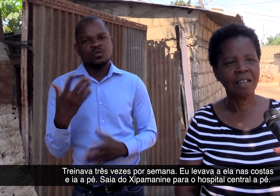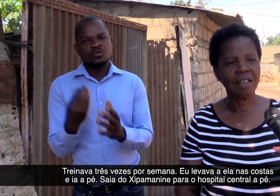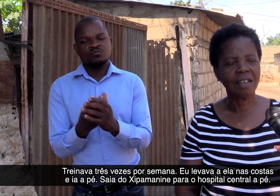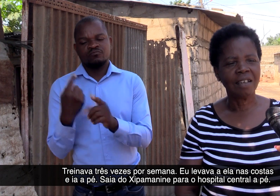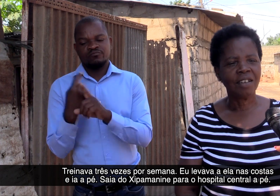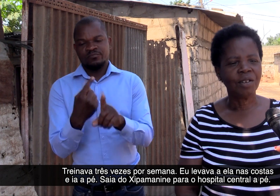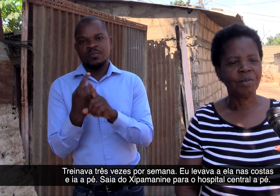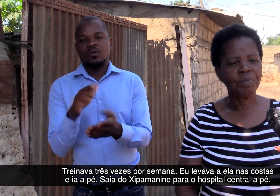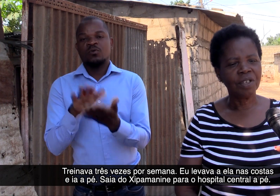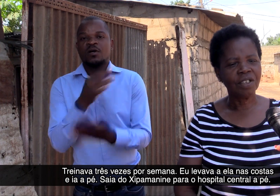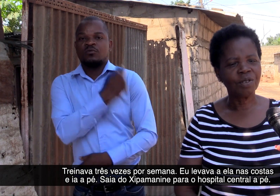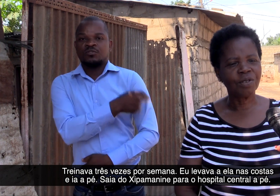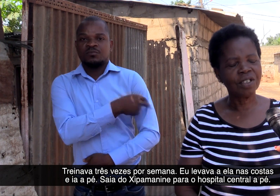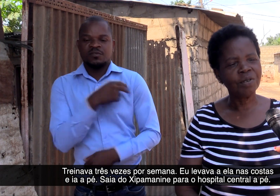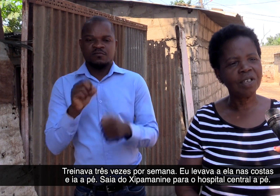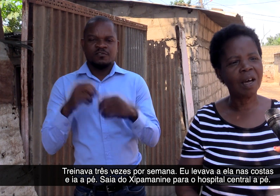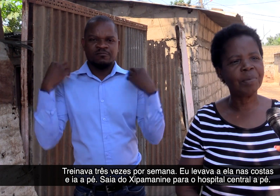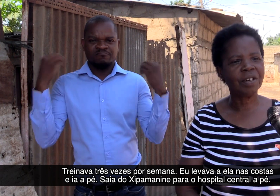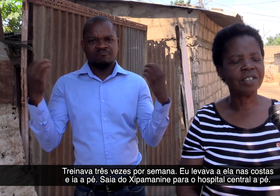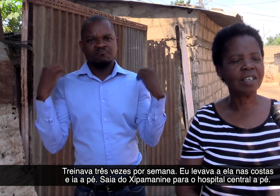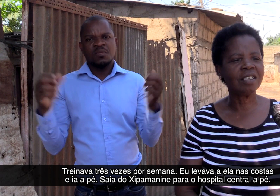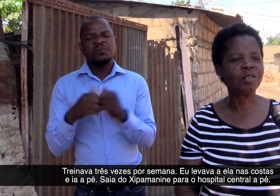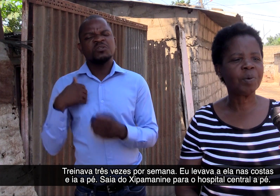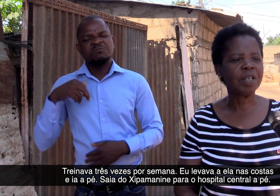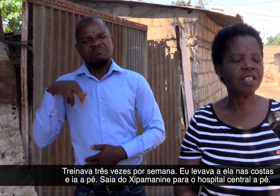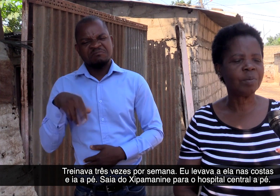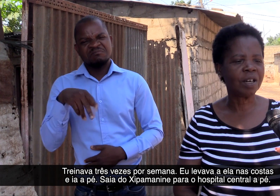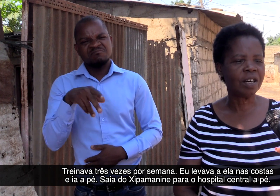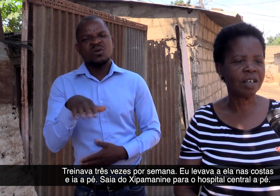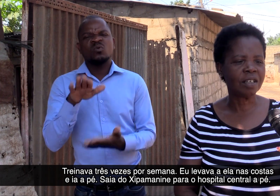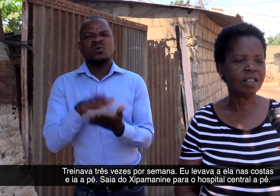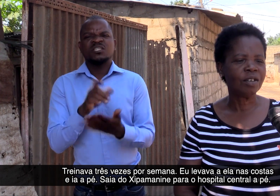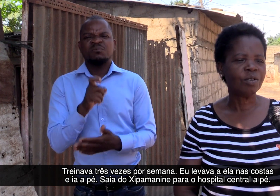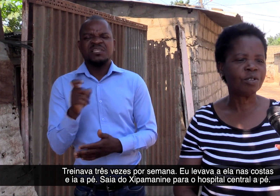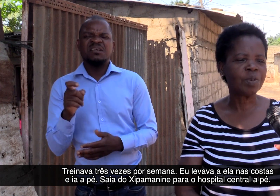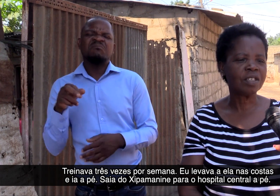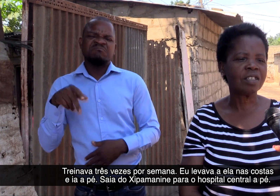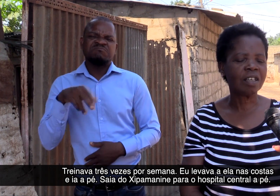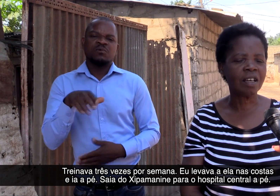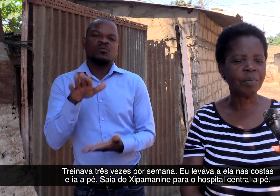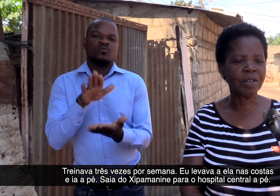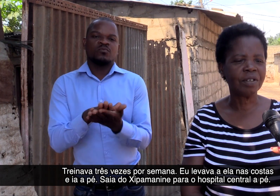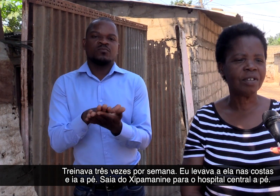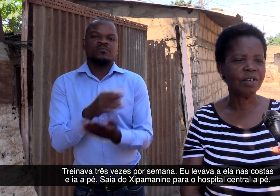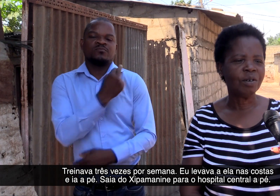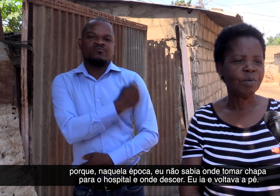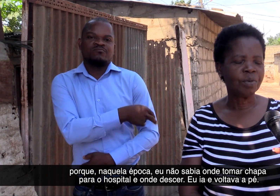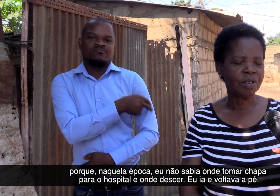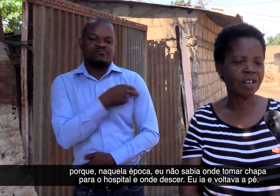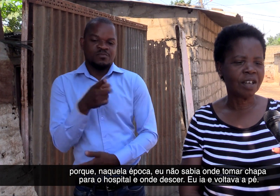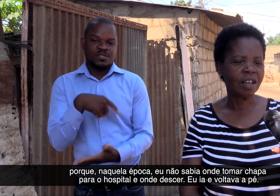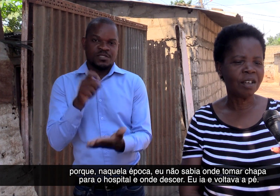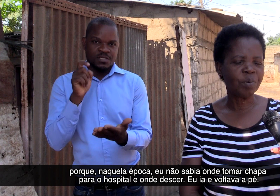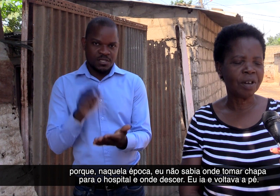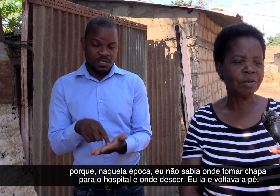treinar, punha nas costas, eu ia a pé, saía de Espamanino para o Hospital Central a pé.